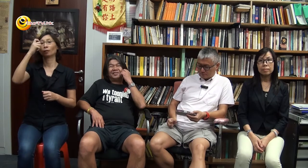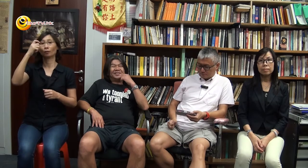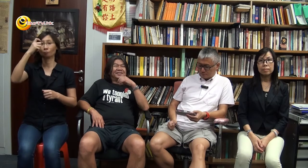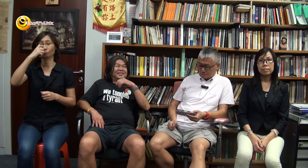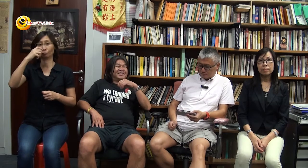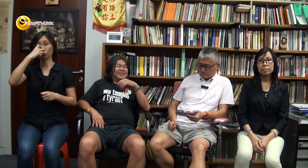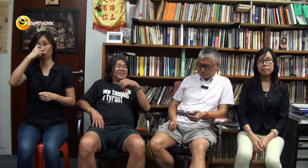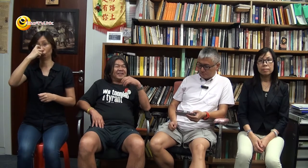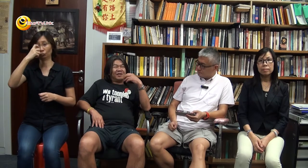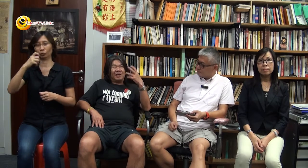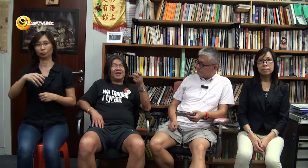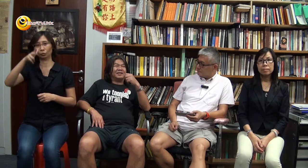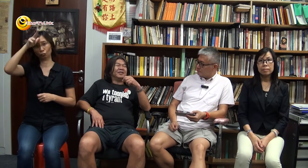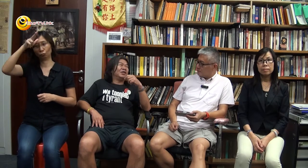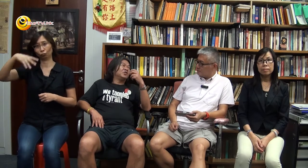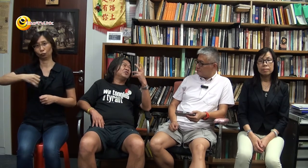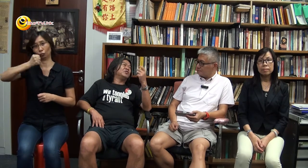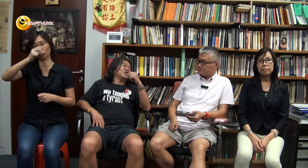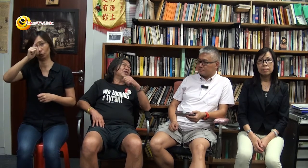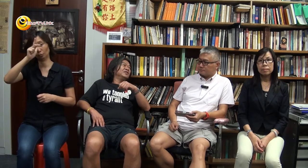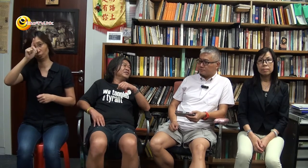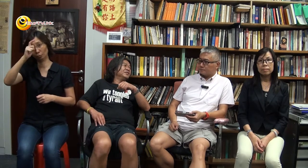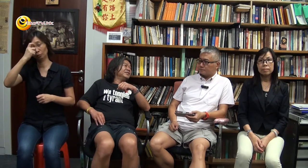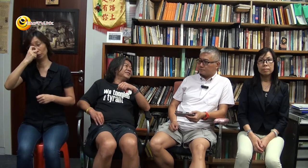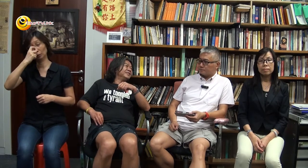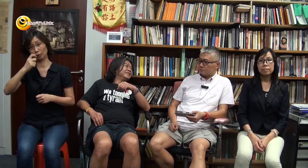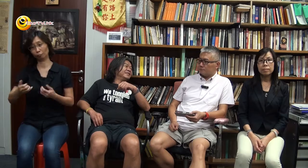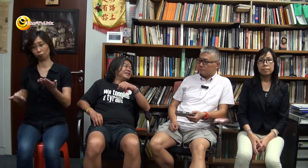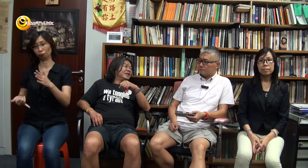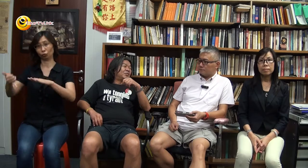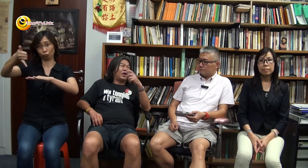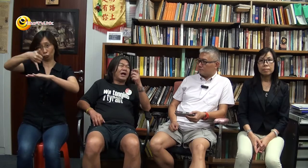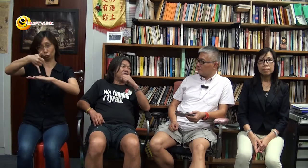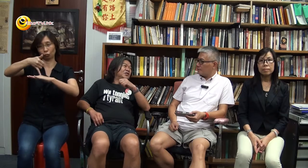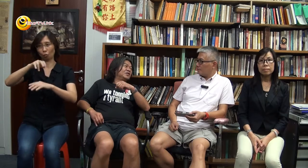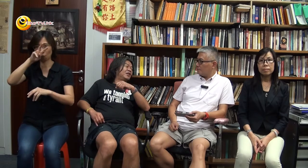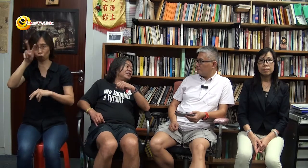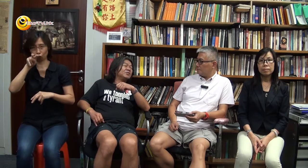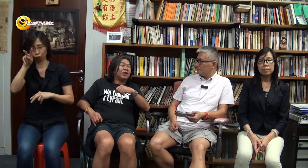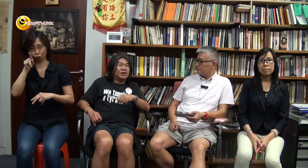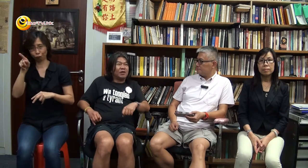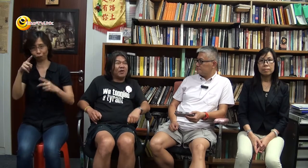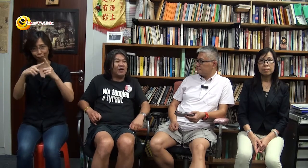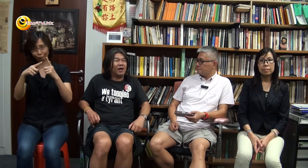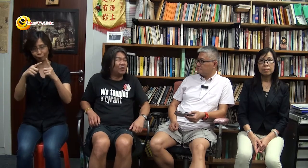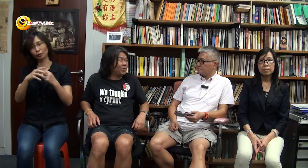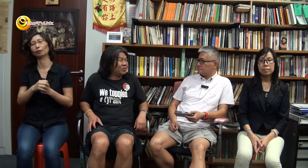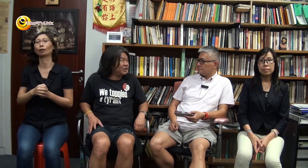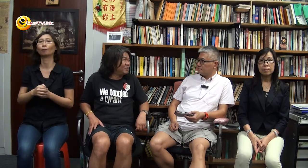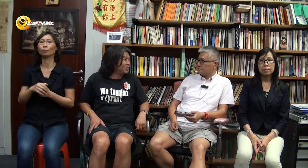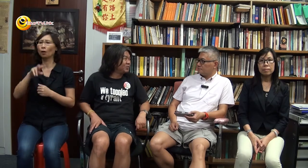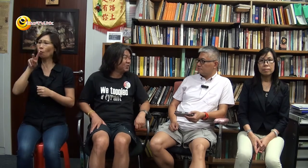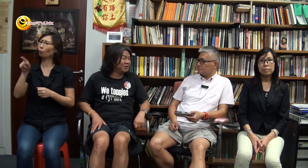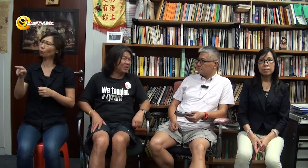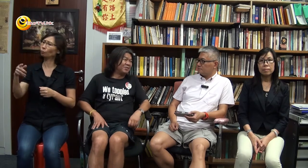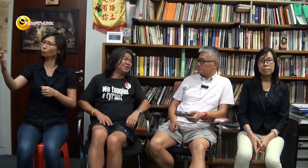台，揾人揾到做副局長，幫阿譚志源手。咁當然劉江華梗係好